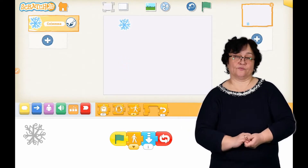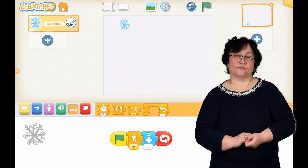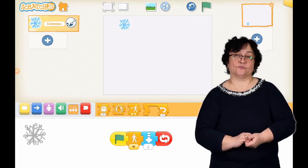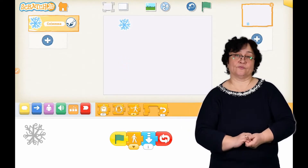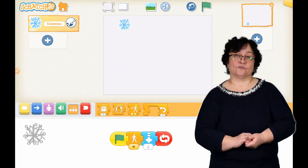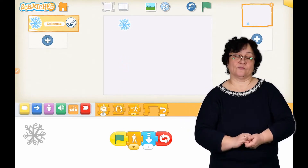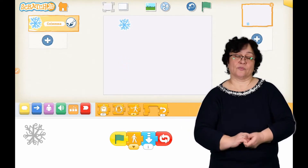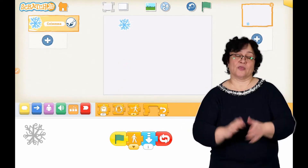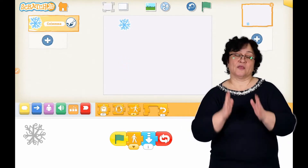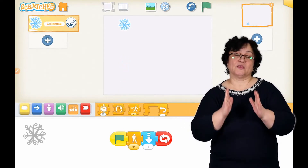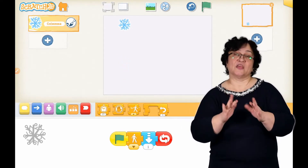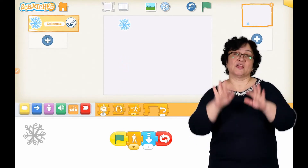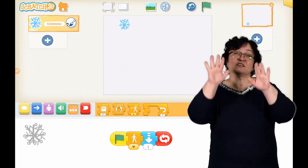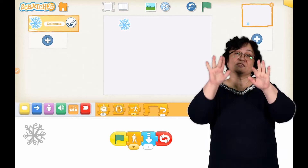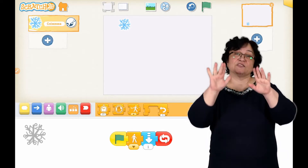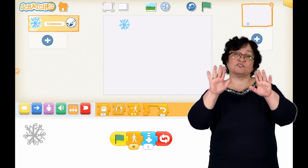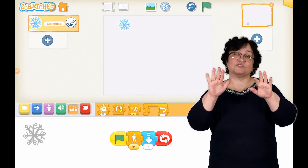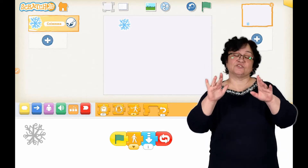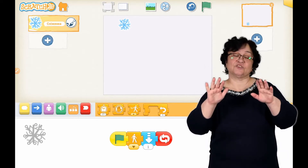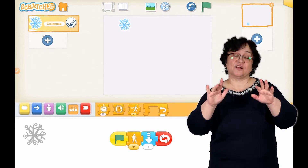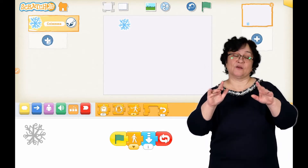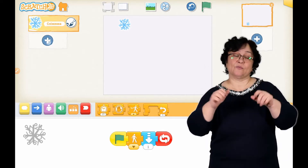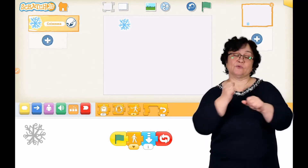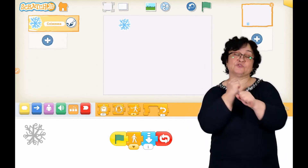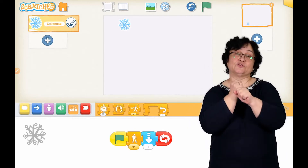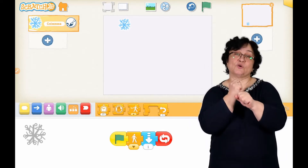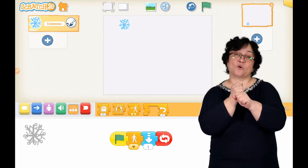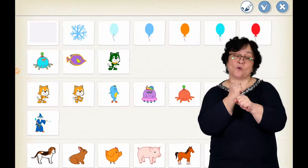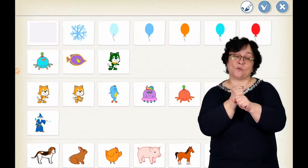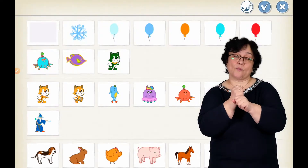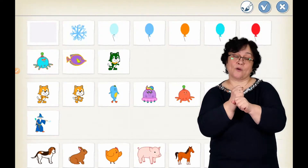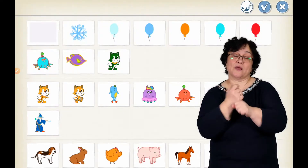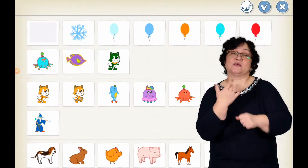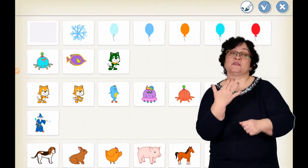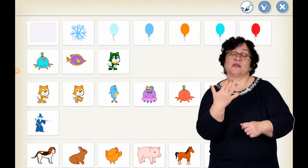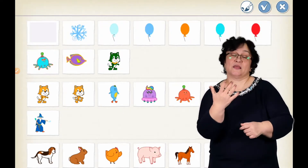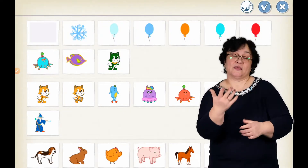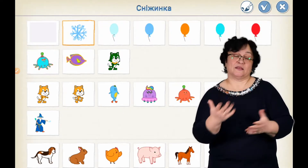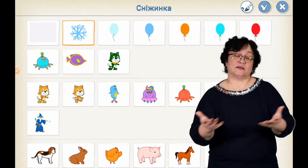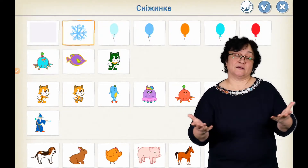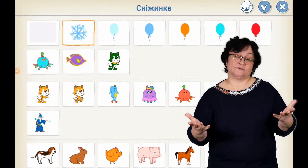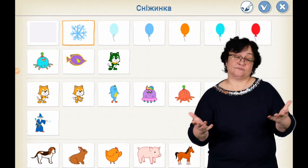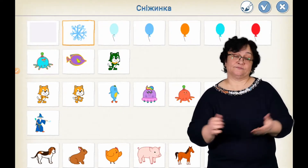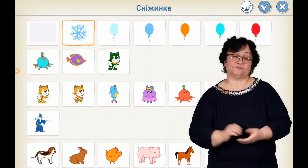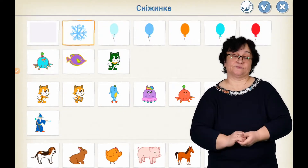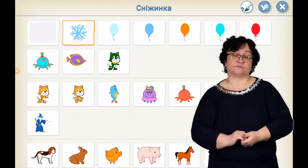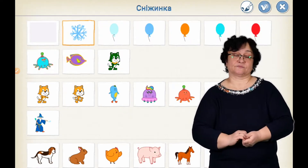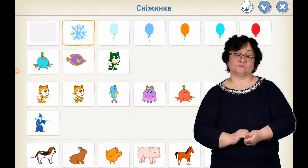повільний. Таких сніжинок зробимо декілька, так?